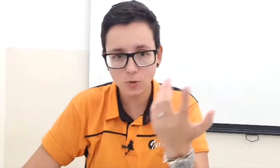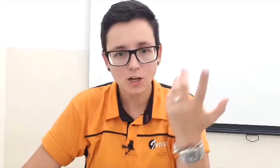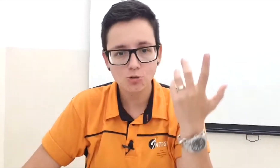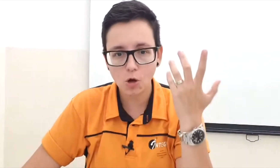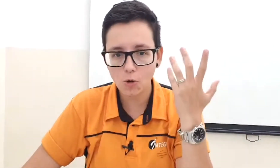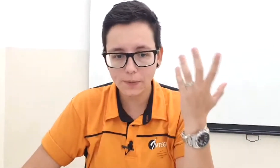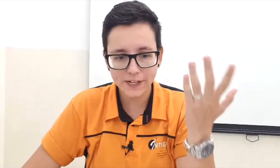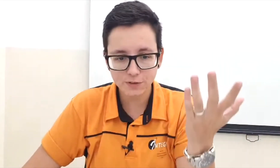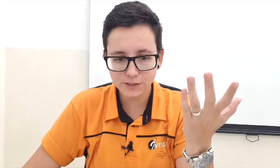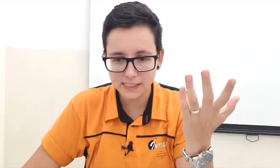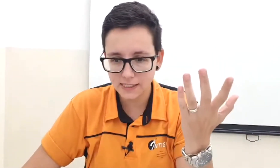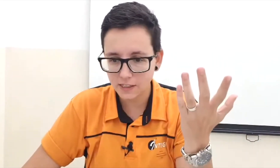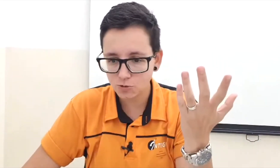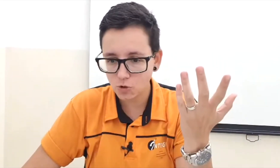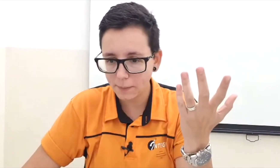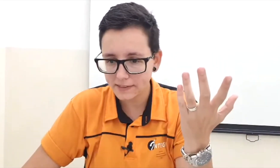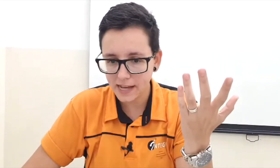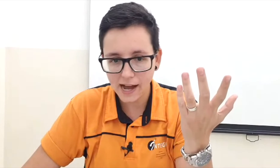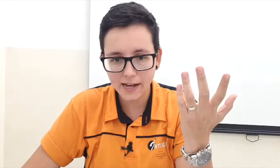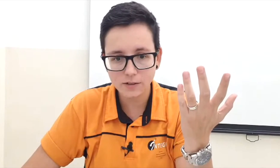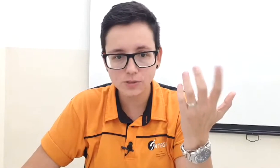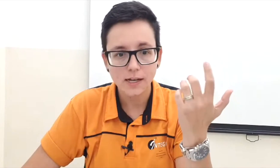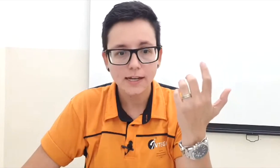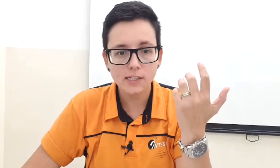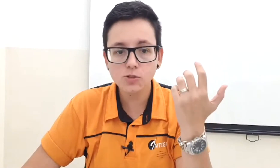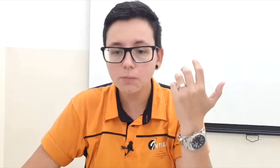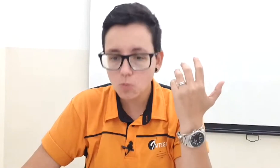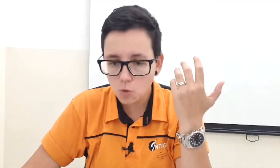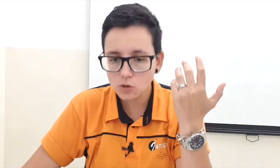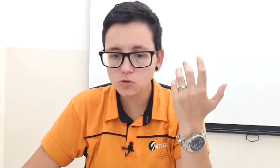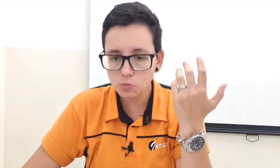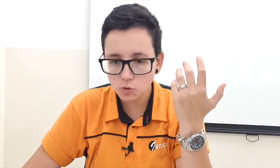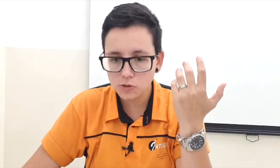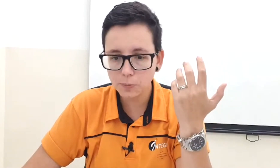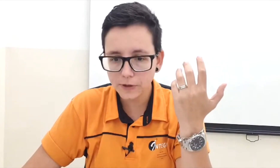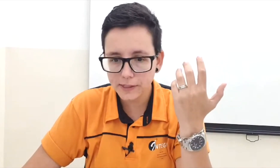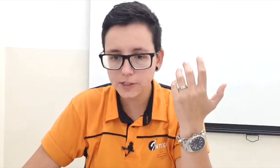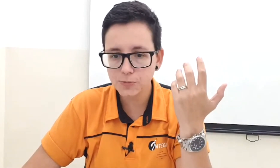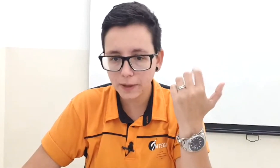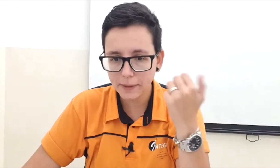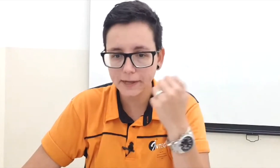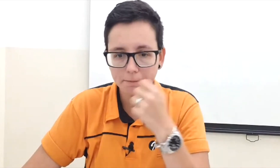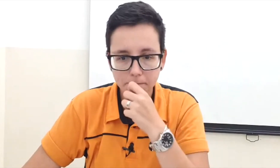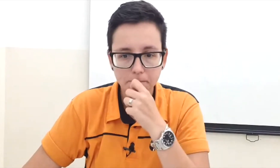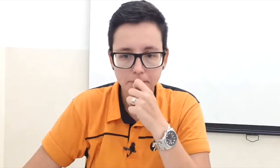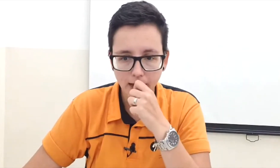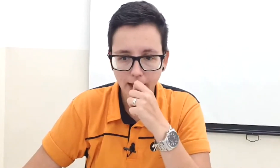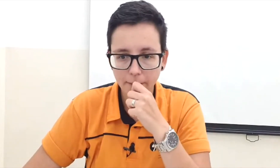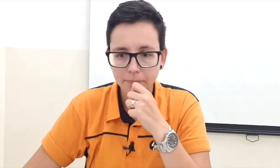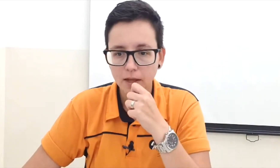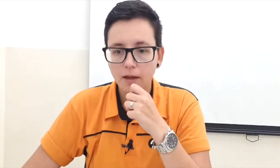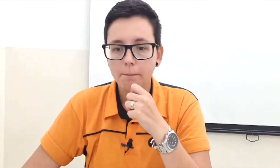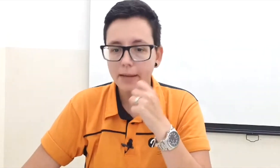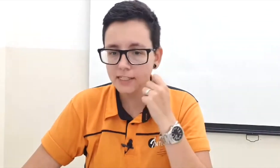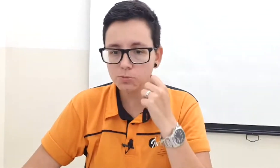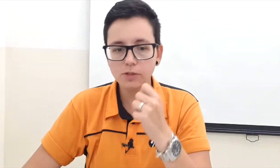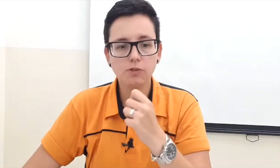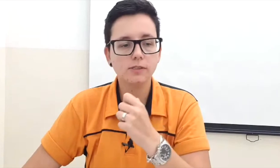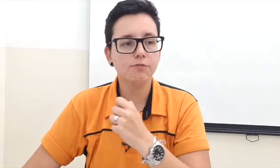estou acompanhando vocês aqui nos comentários. Isso é muito, muito importante para mim, tá? Mesmo que você fale,